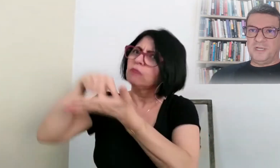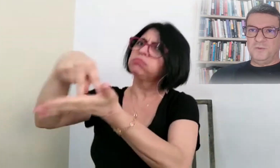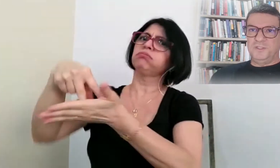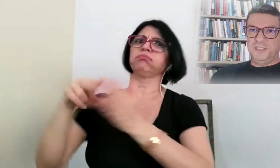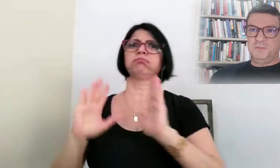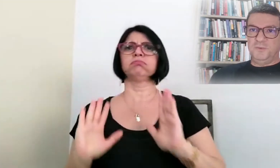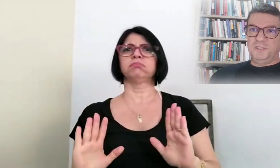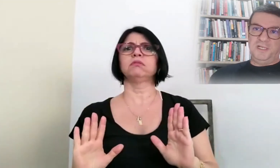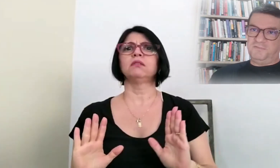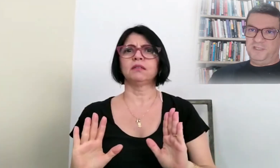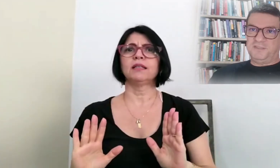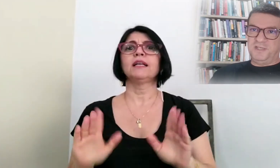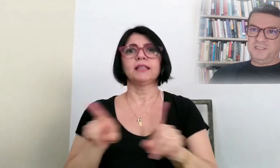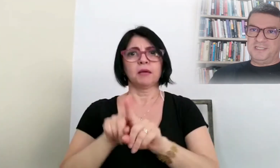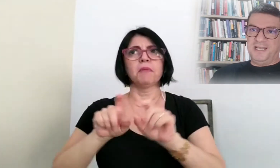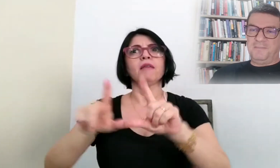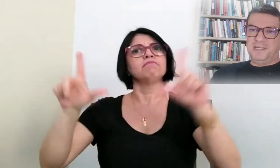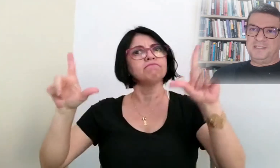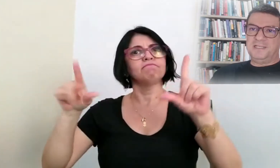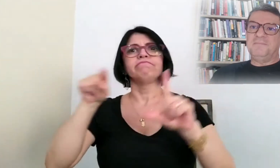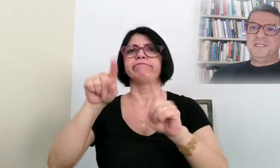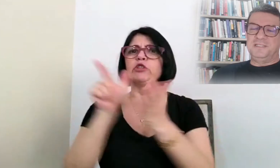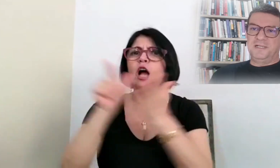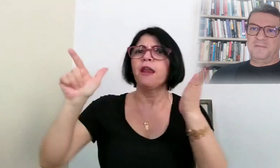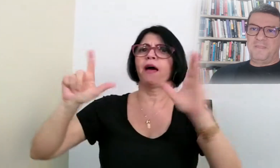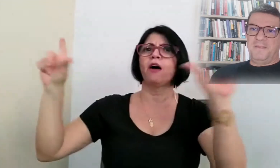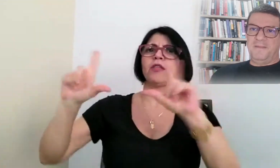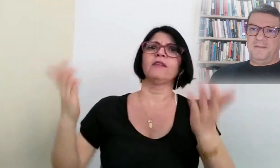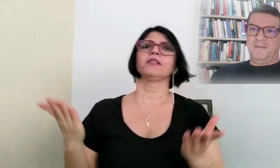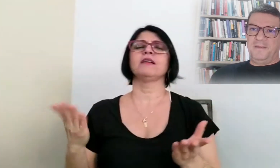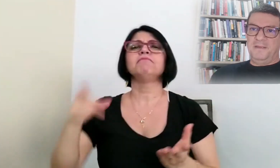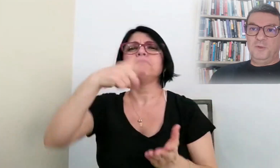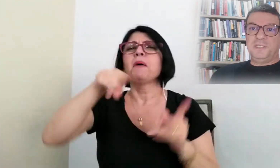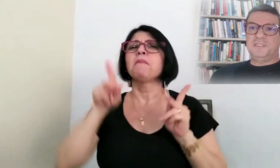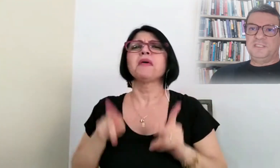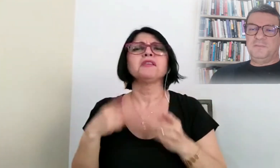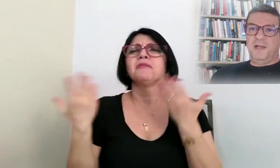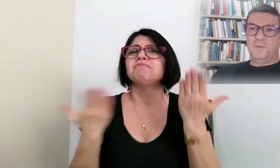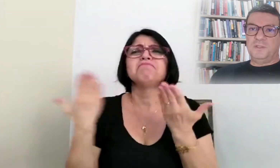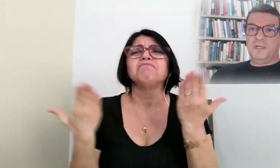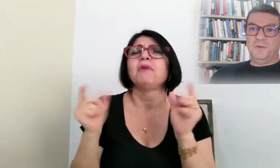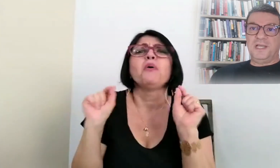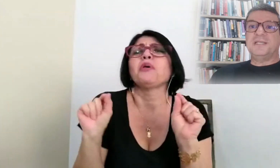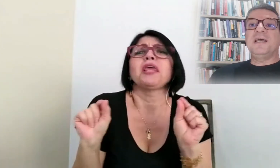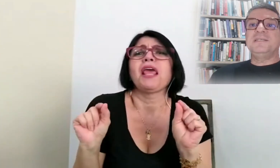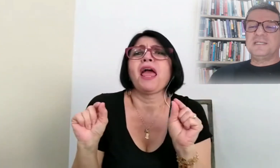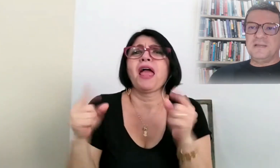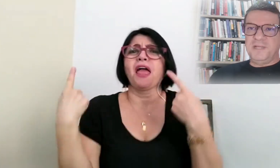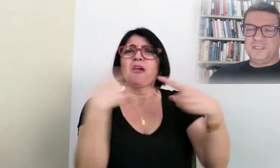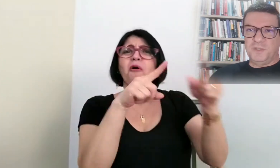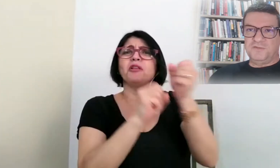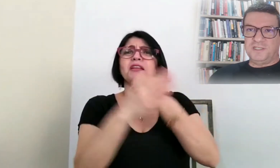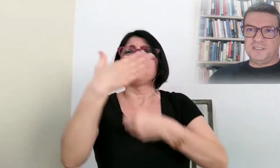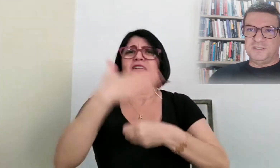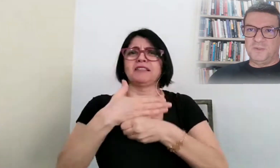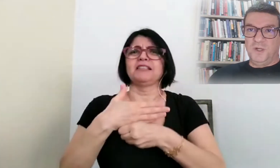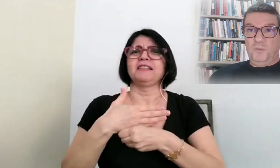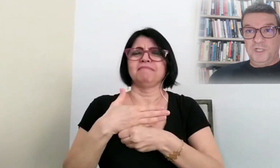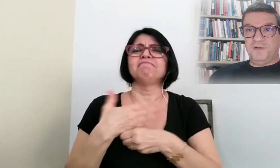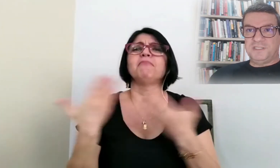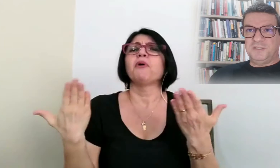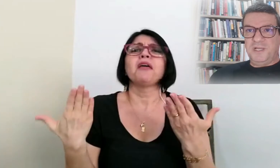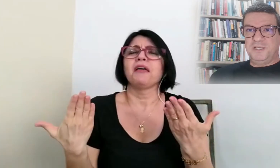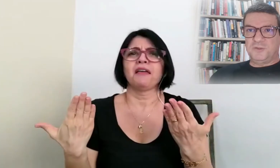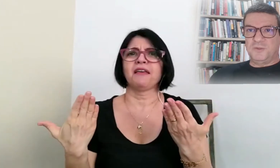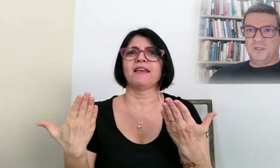um protagonismo e às vezes até aparecer na mídia. E muita gente se pergunta o que é exatamente o antifascismo.